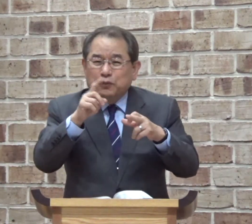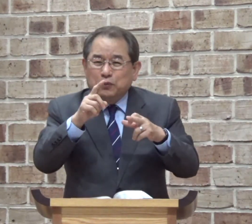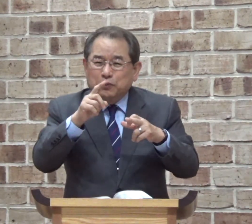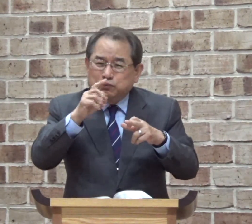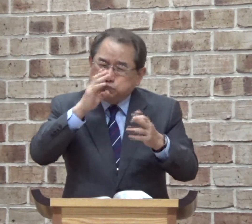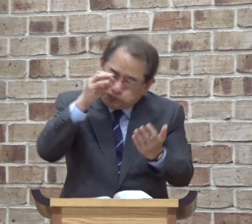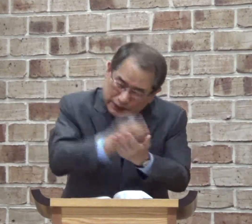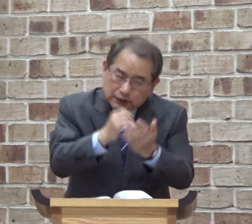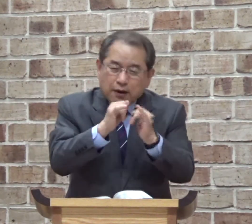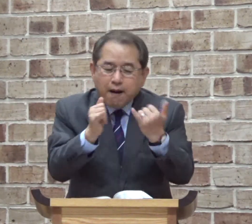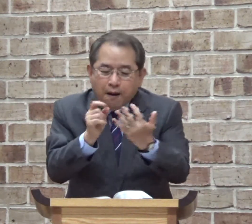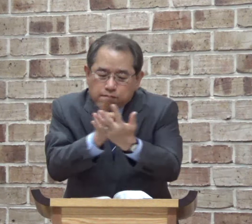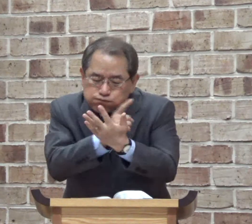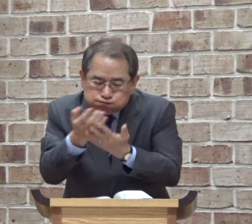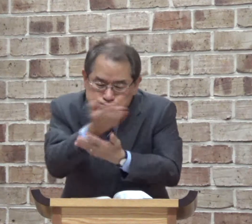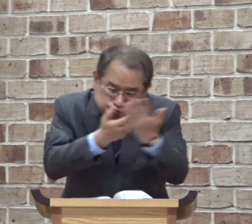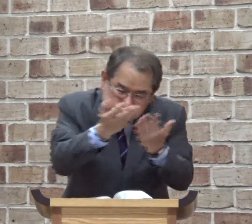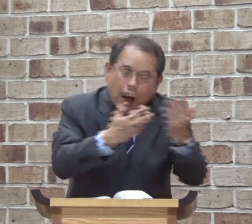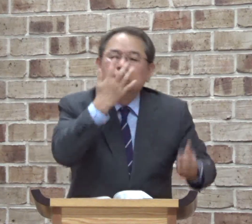자의 특징은